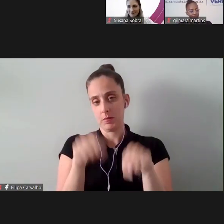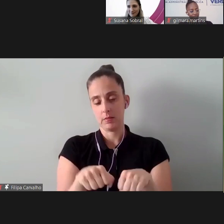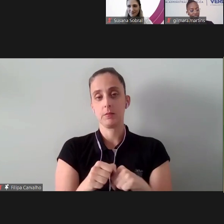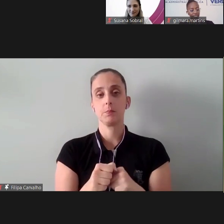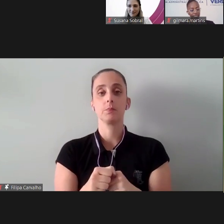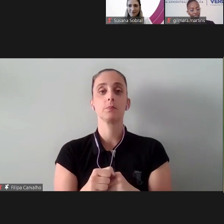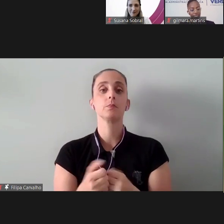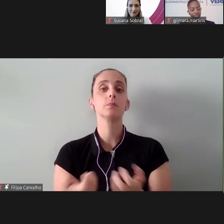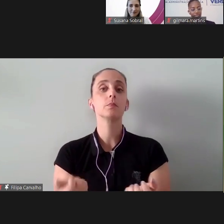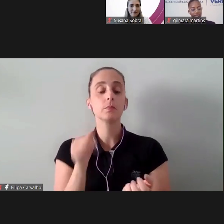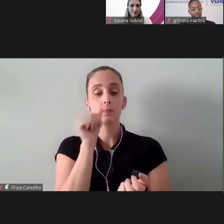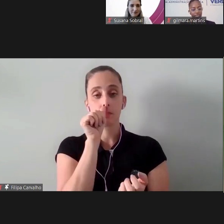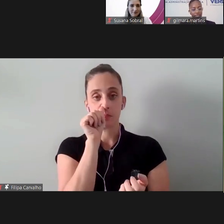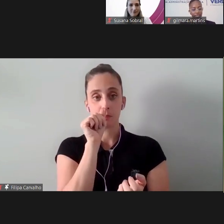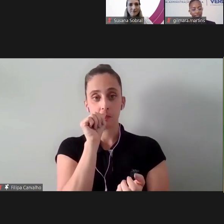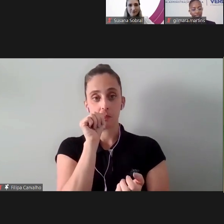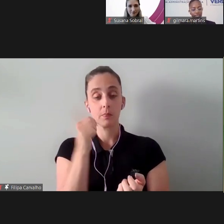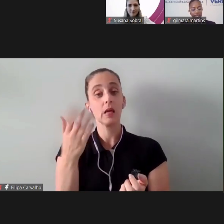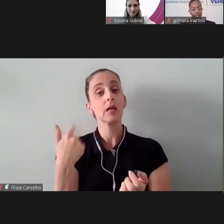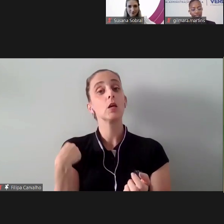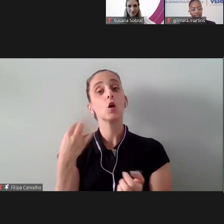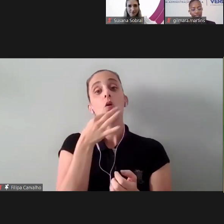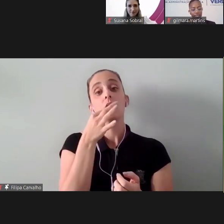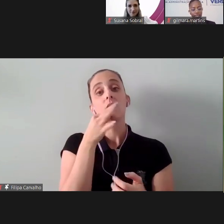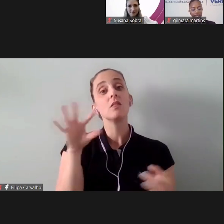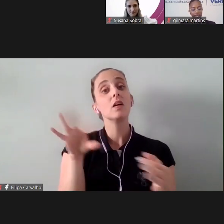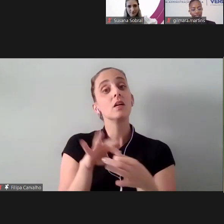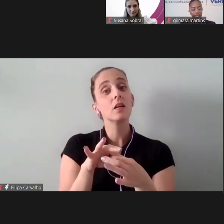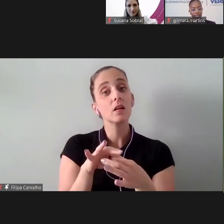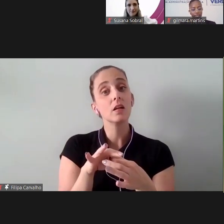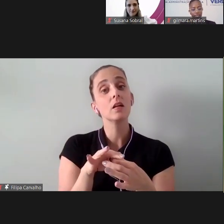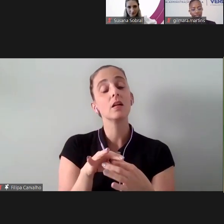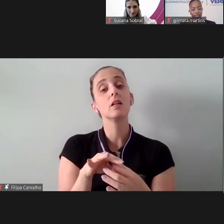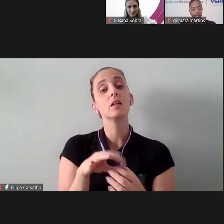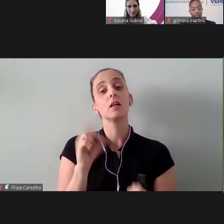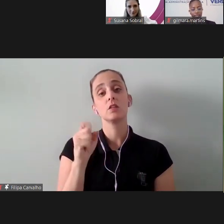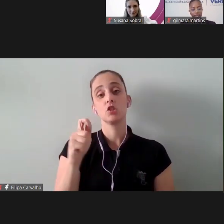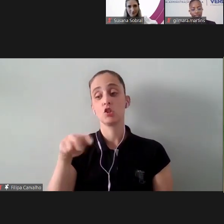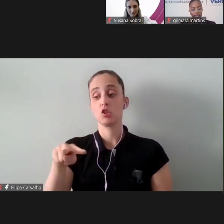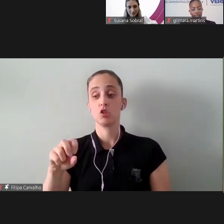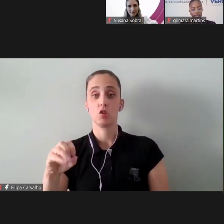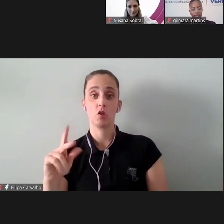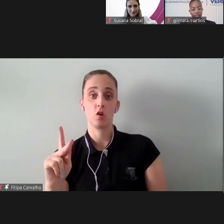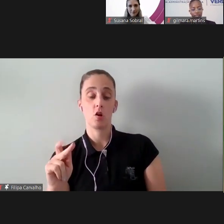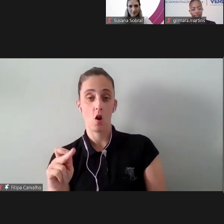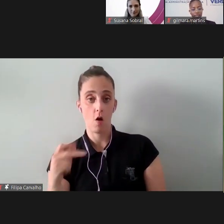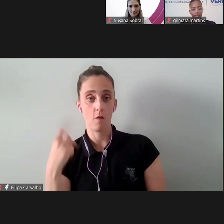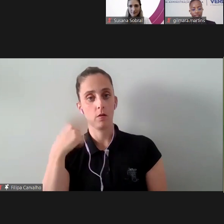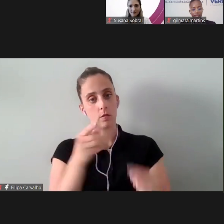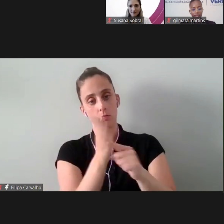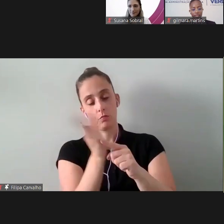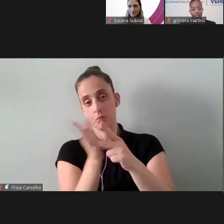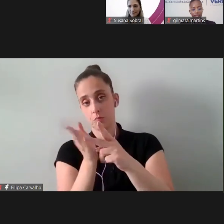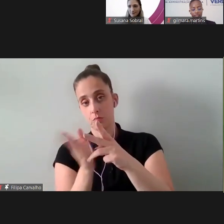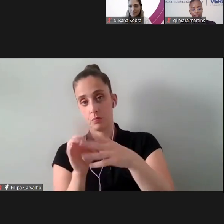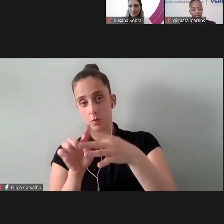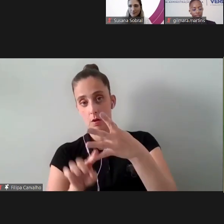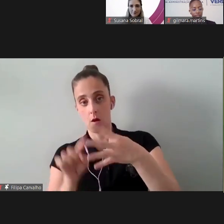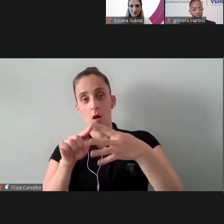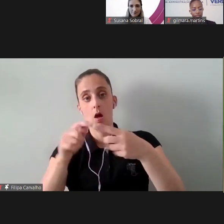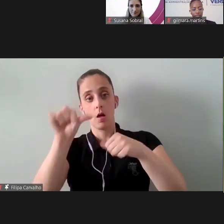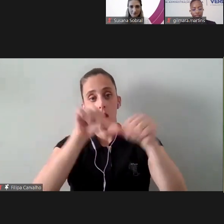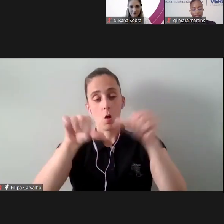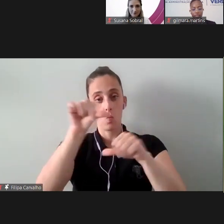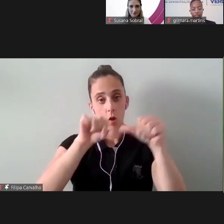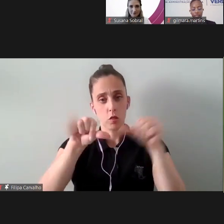estava comentando sobre a atuação da Genova acontecer em 4 frentes de atuação, né? A gente tem um laboratório que